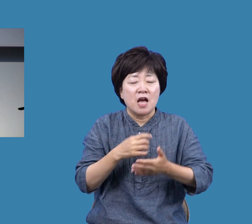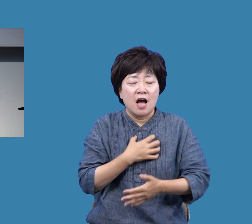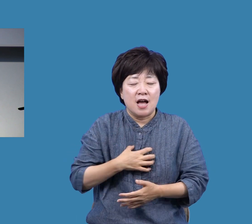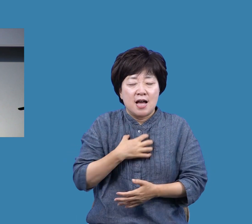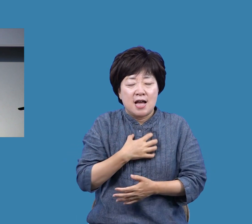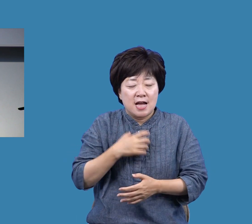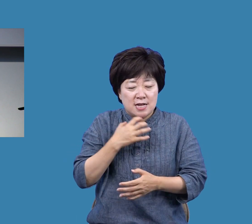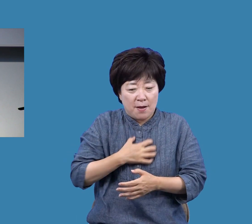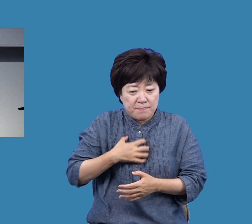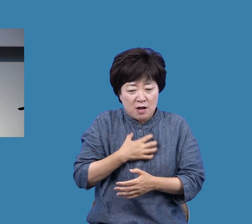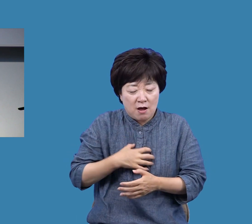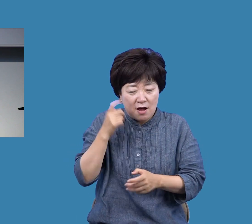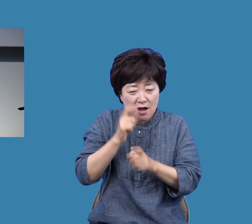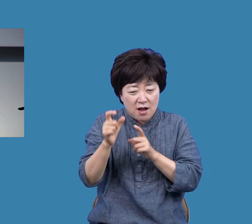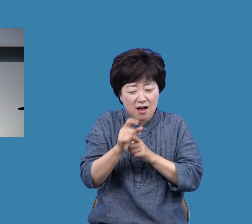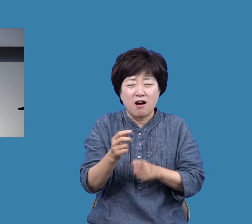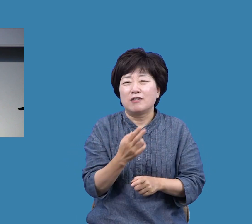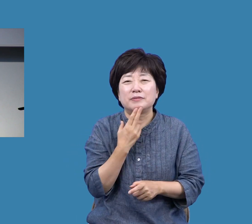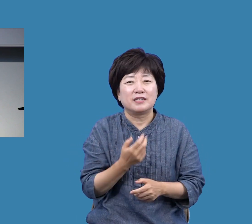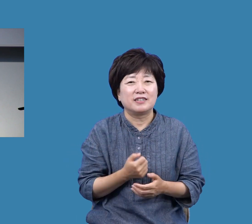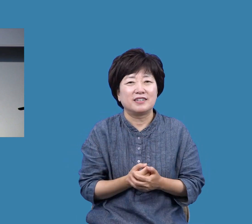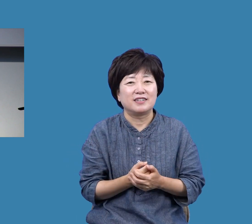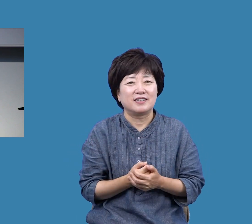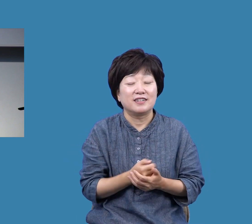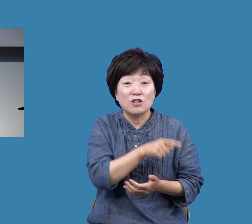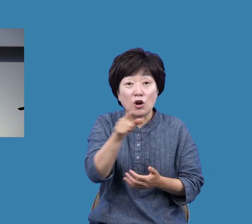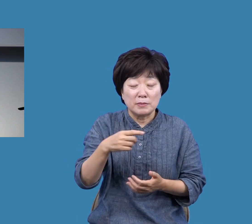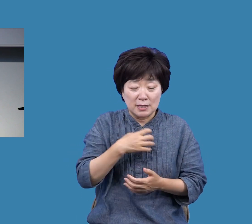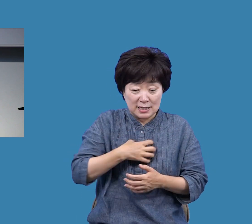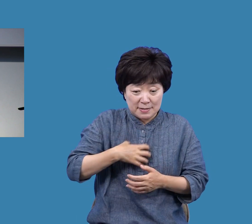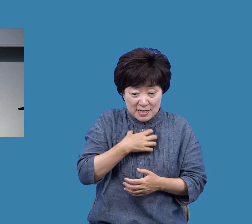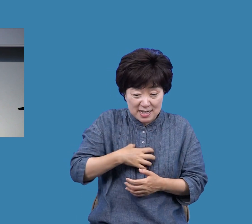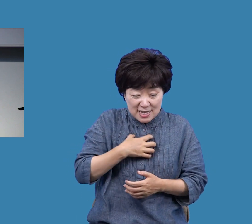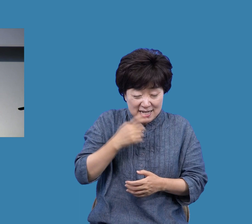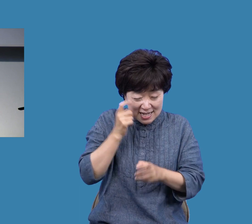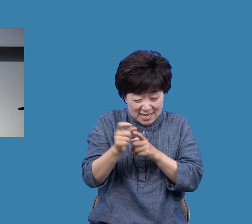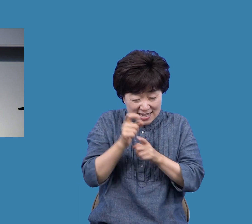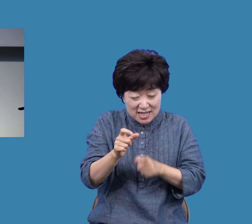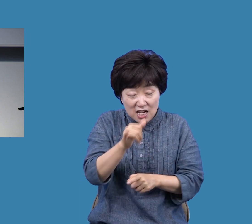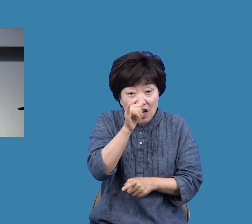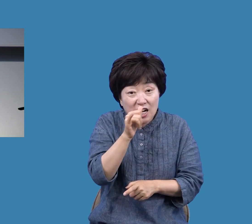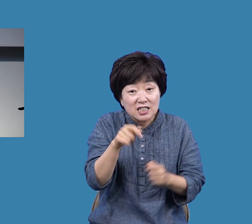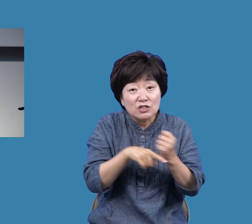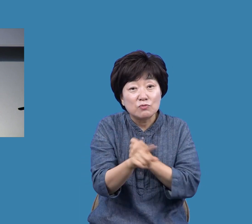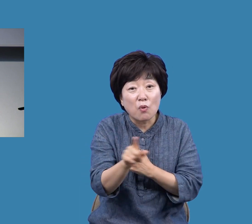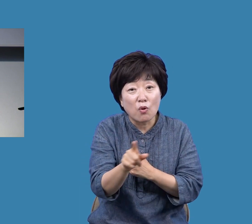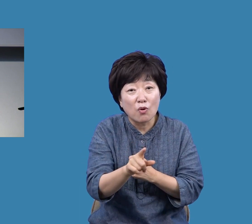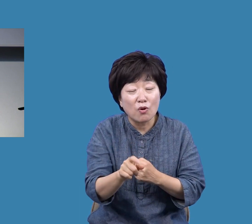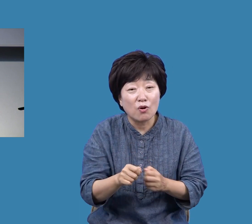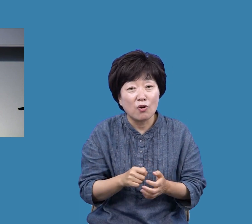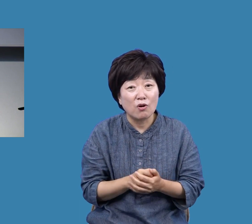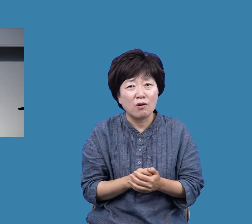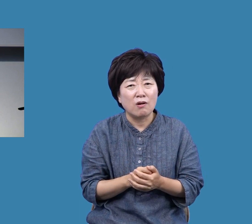염려하고 근심하지 말라 그러잖아. 여기 계속 염려하고 근심하는 이유가 뭔지 아십니까?